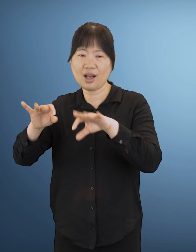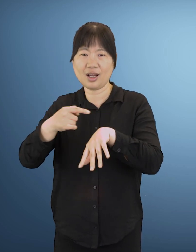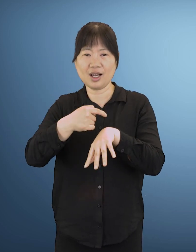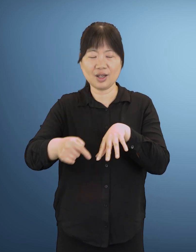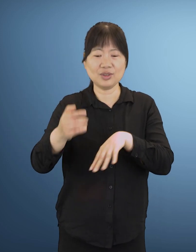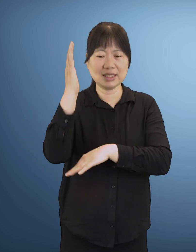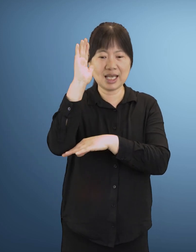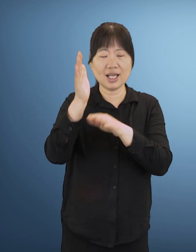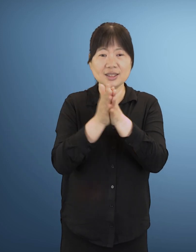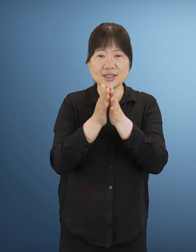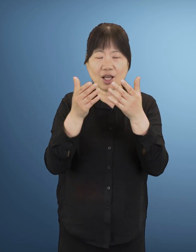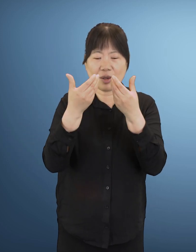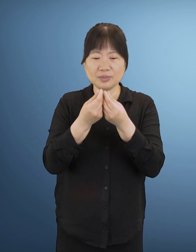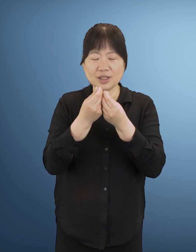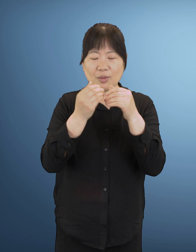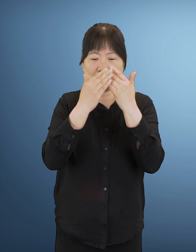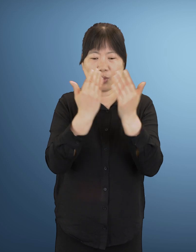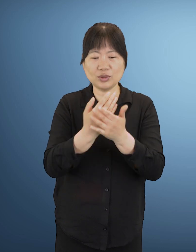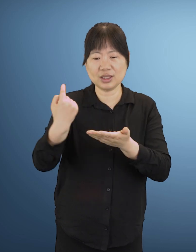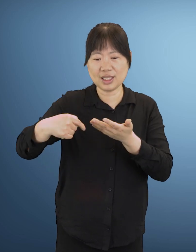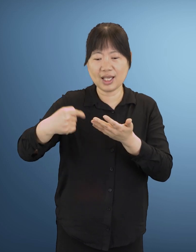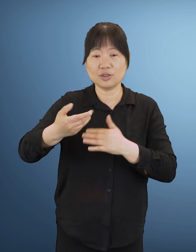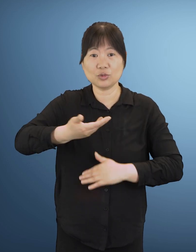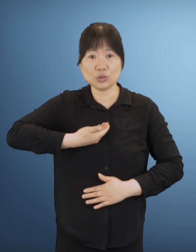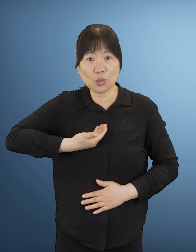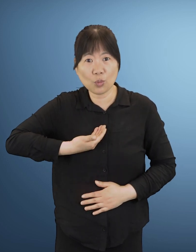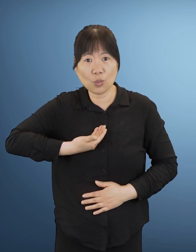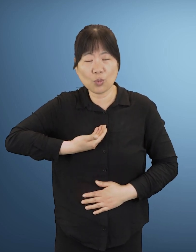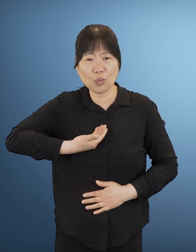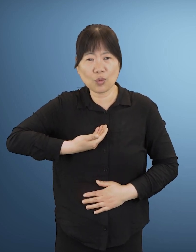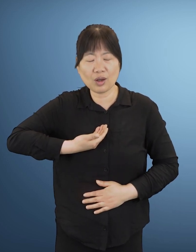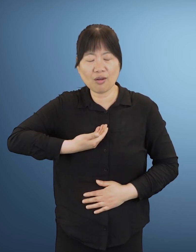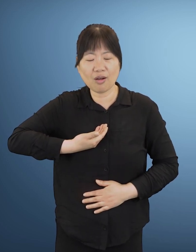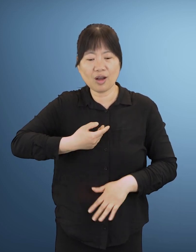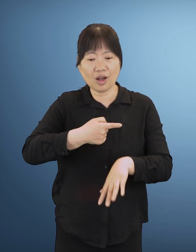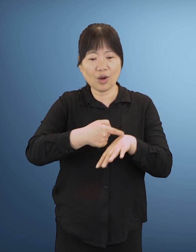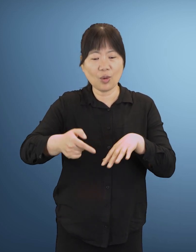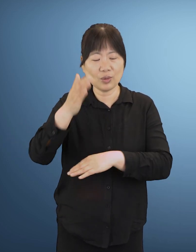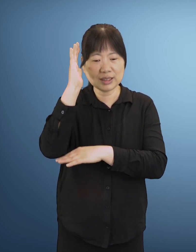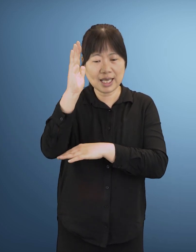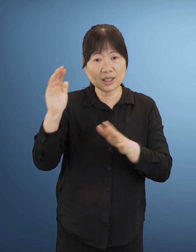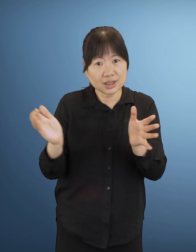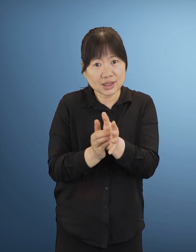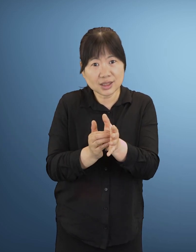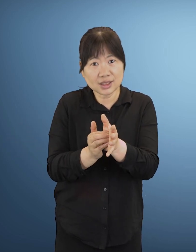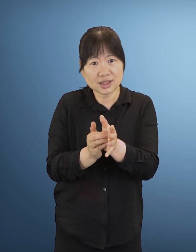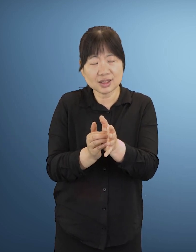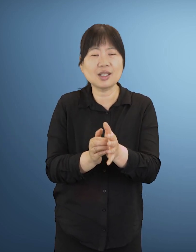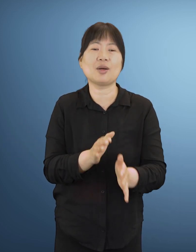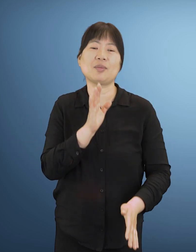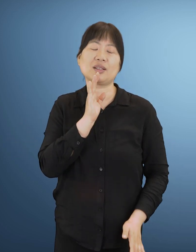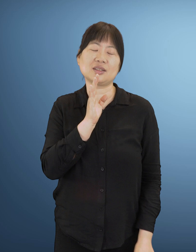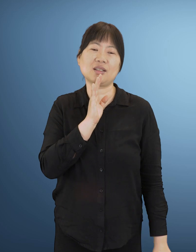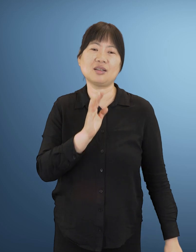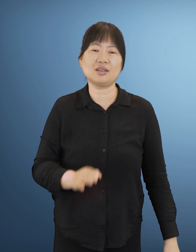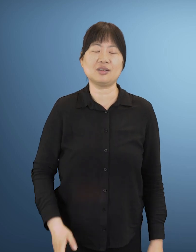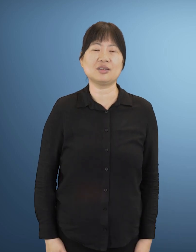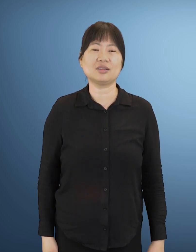이야기로 시작된 비유의 모든 교훈이 혈육의 이야기로 끝이 나요. 그렇죠, 여러분?